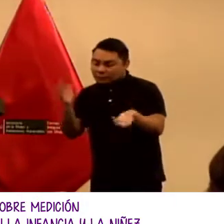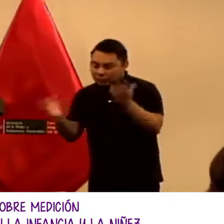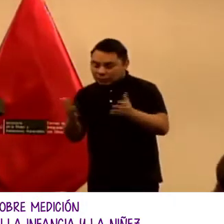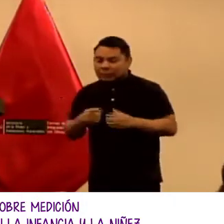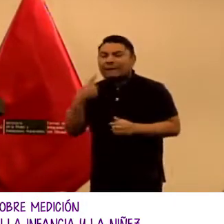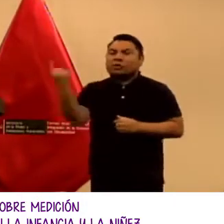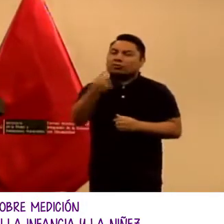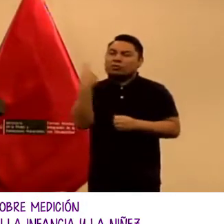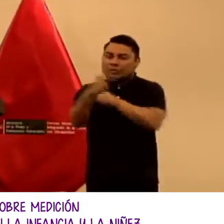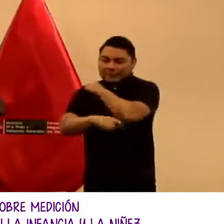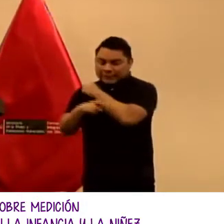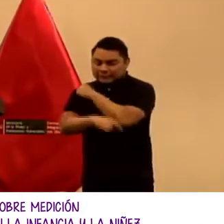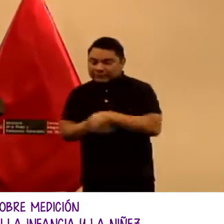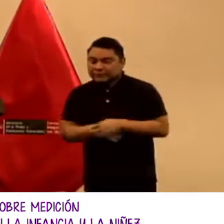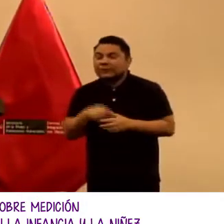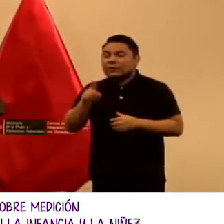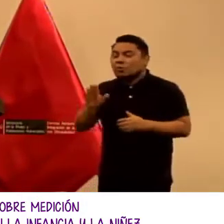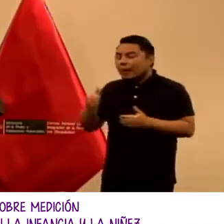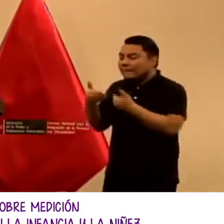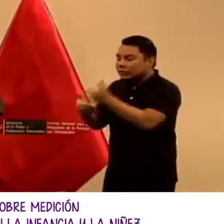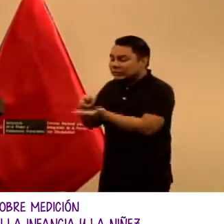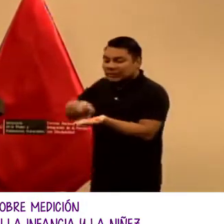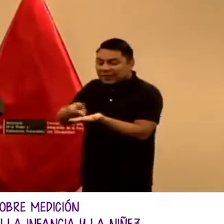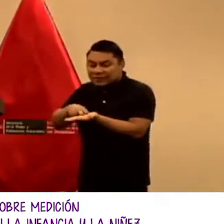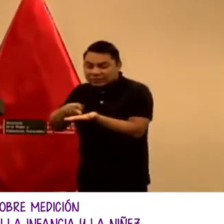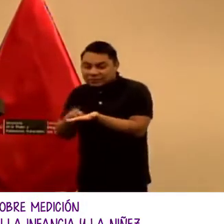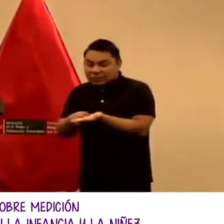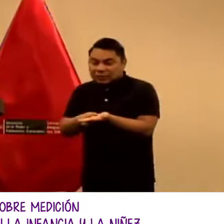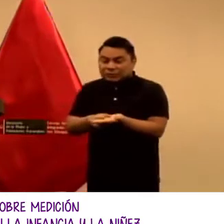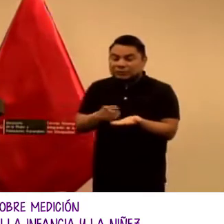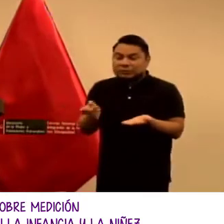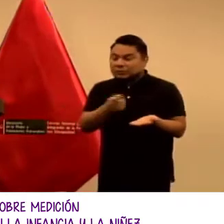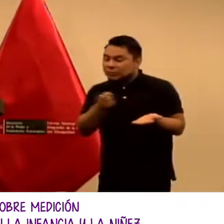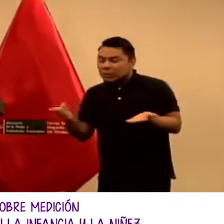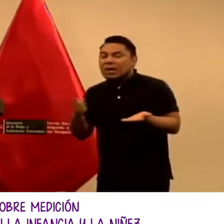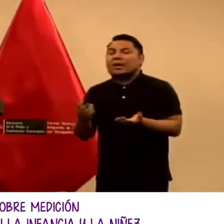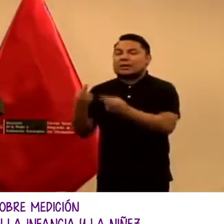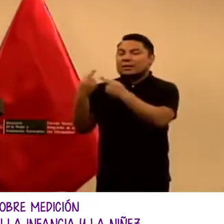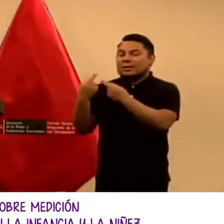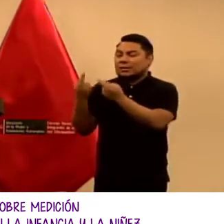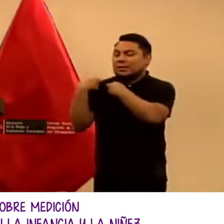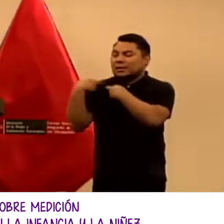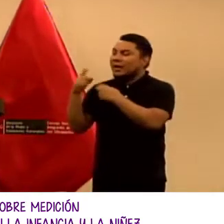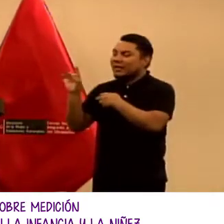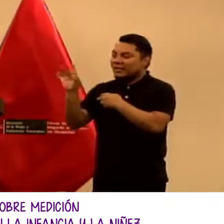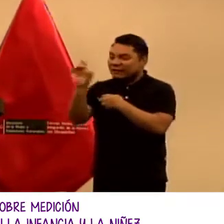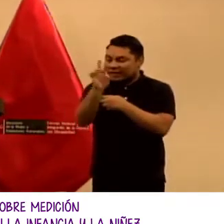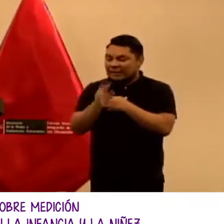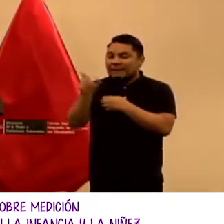manera en todos los países. Entonces hubo un proceso de traducción directa e inversa a cargo de diferentes